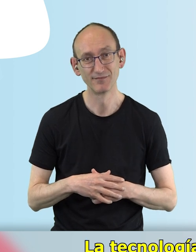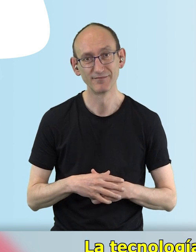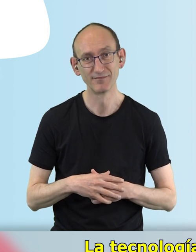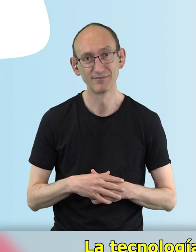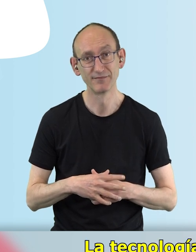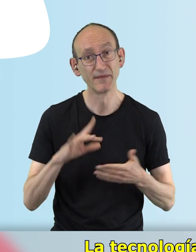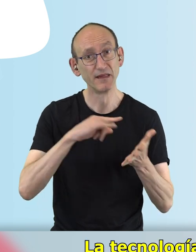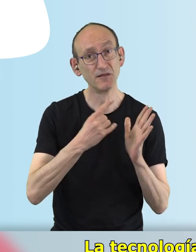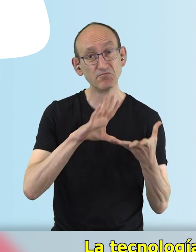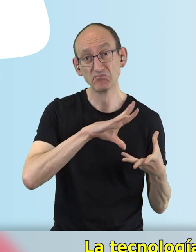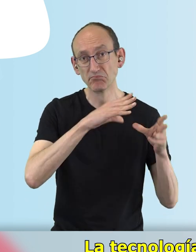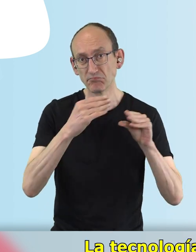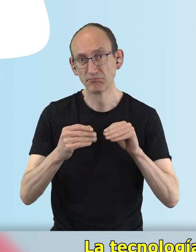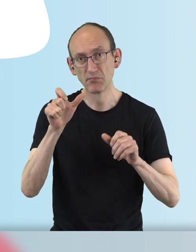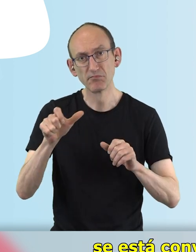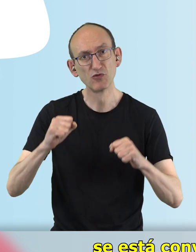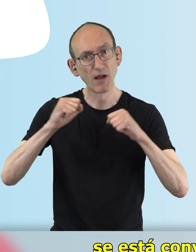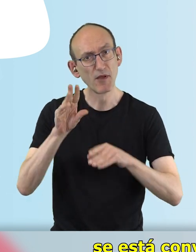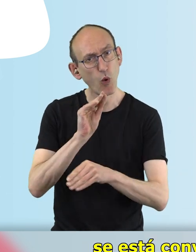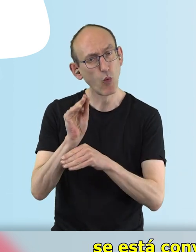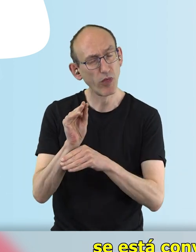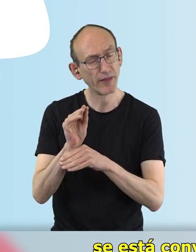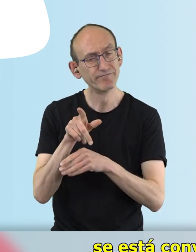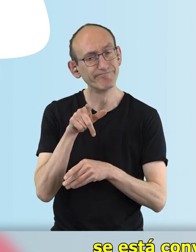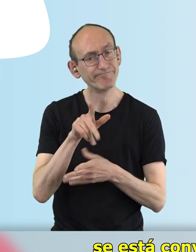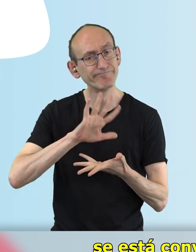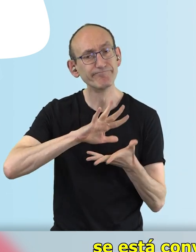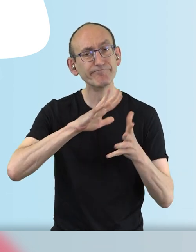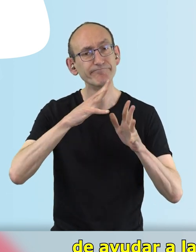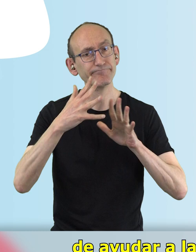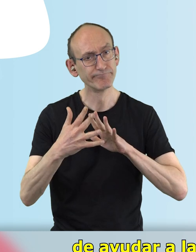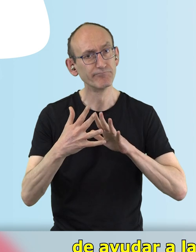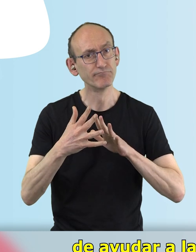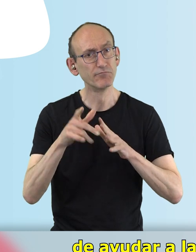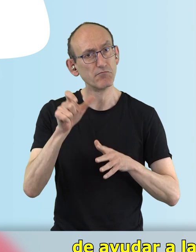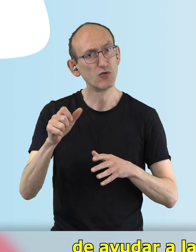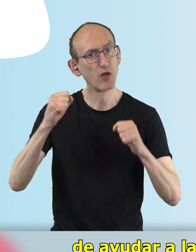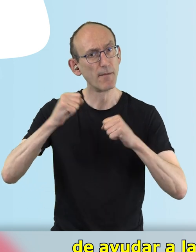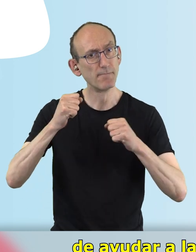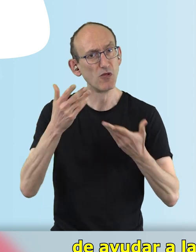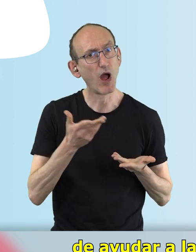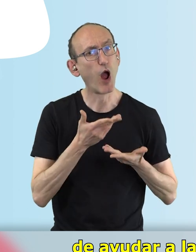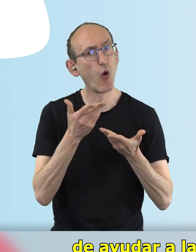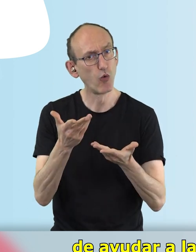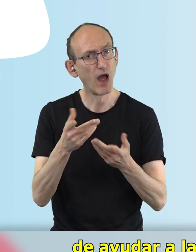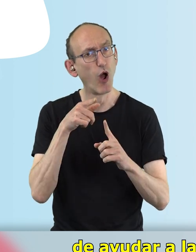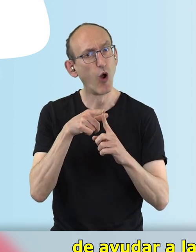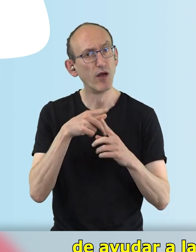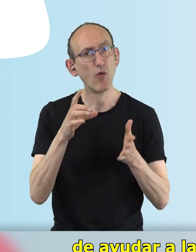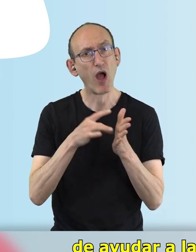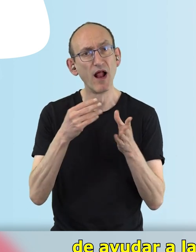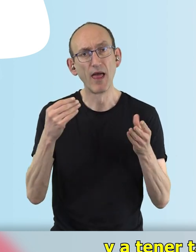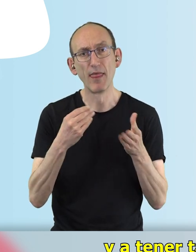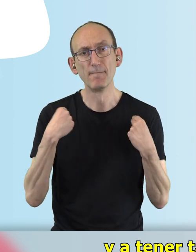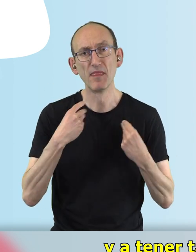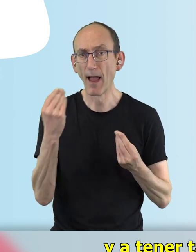La tecnología aplicada al cuidado de las personas se está convirtiendo en una nueva forma de ayudar a las personas a tener una mejor